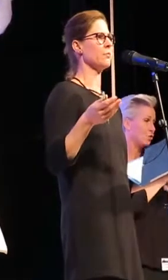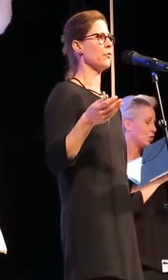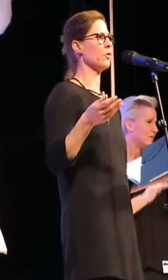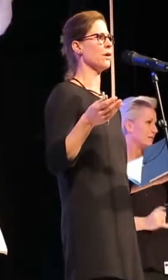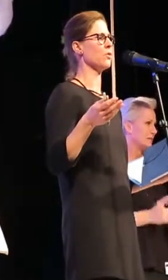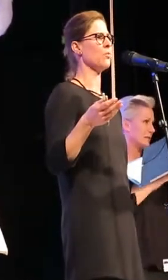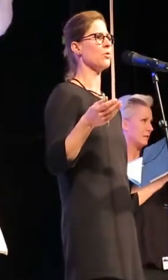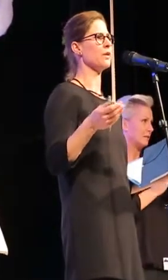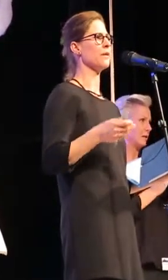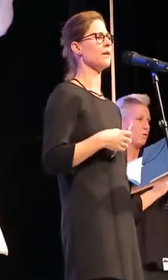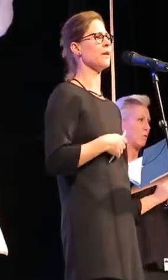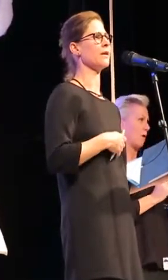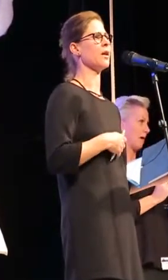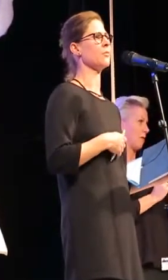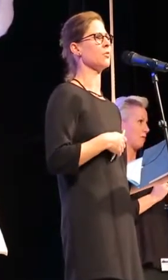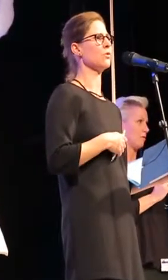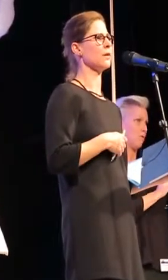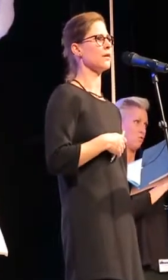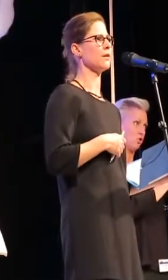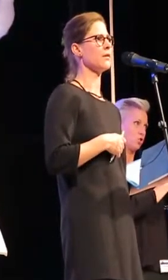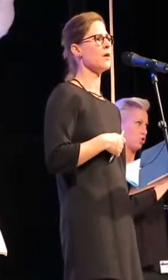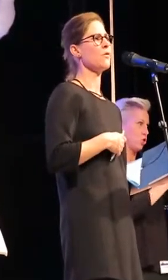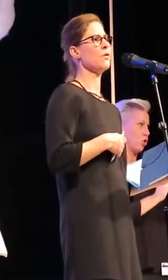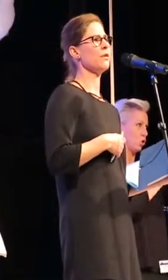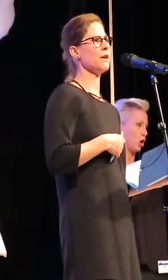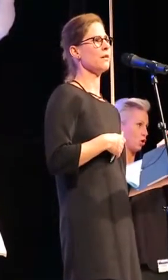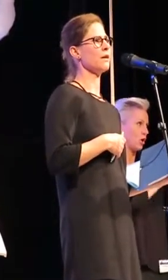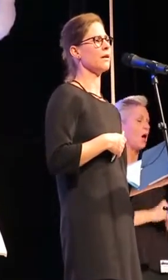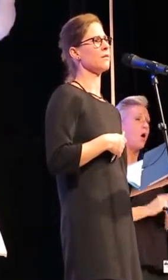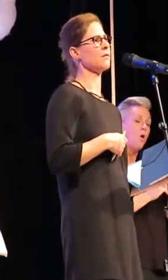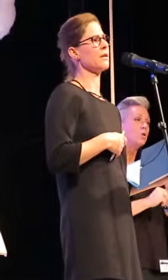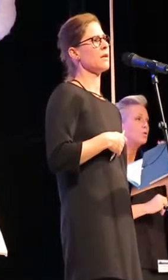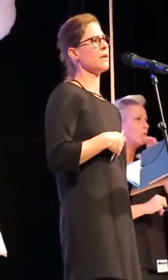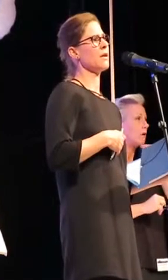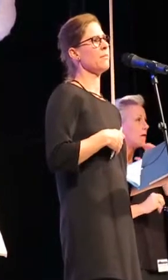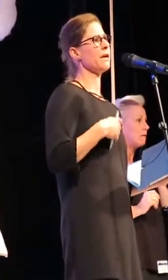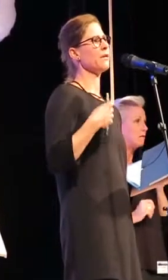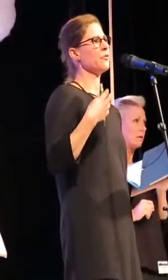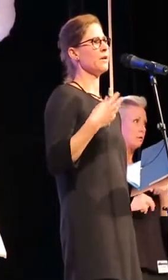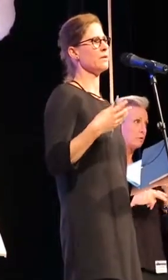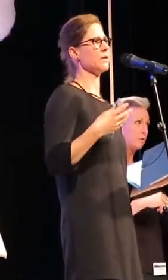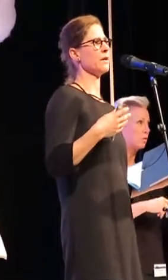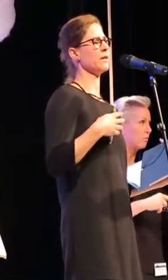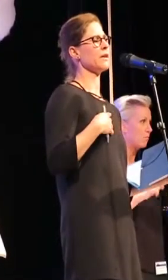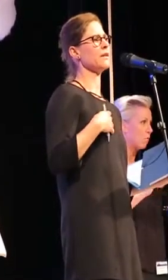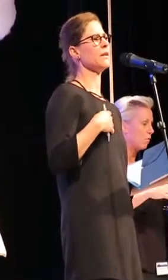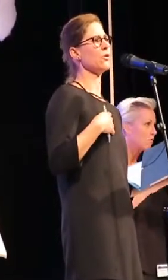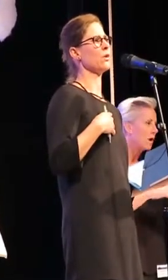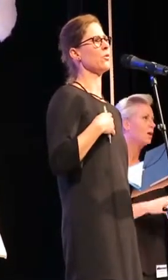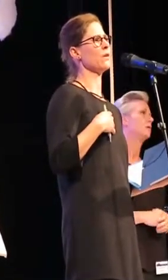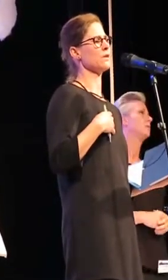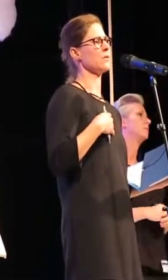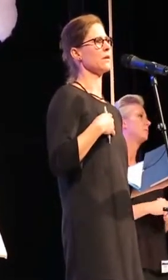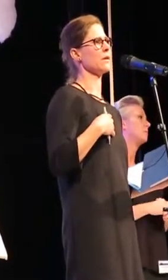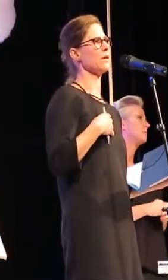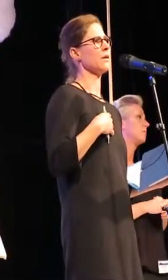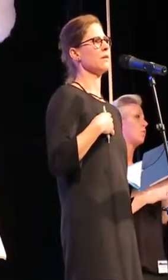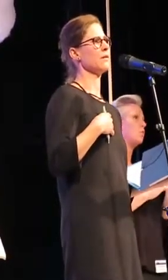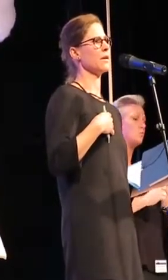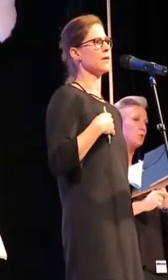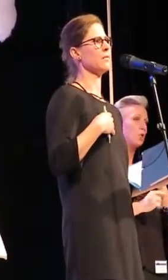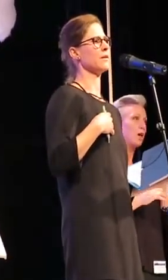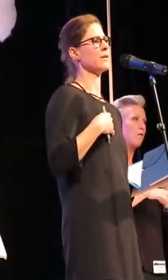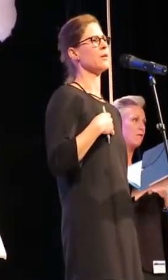många tätbefolkade områden riskerar att hamna under vatten. Vi vet att mängden färskvatten eller tillgången på